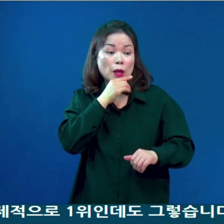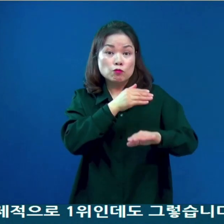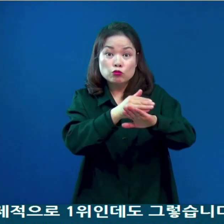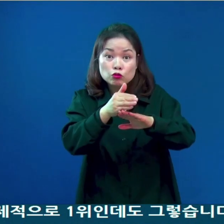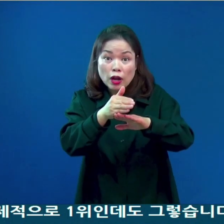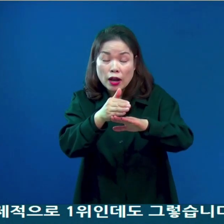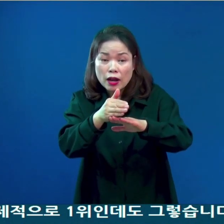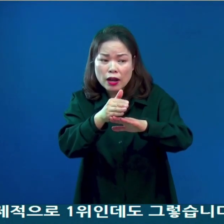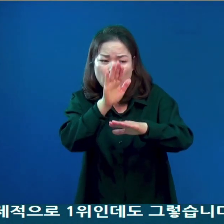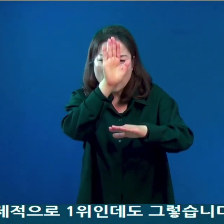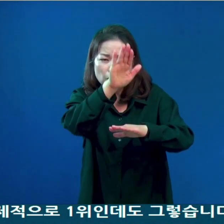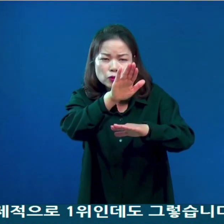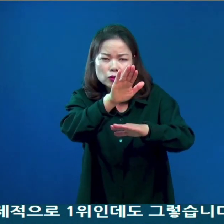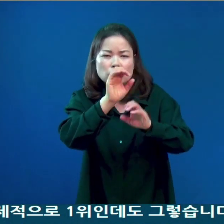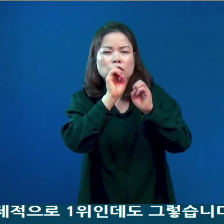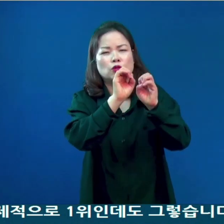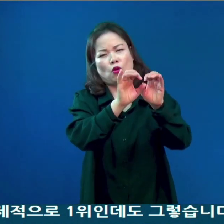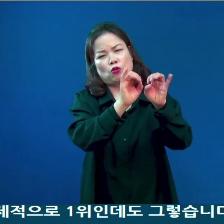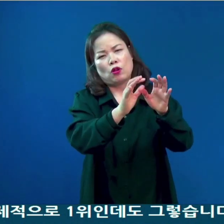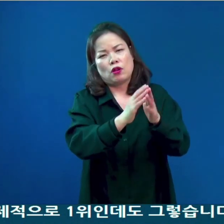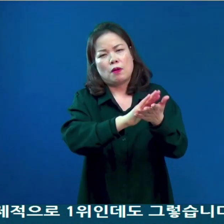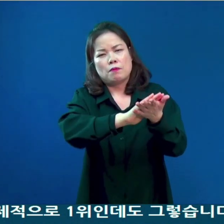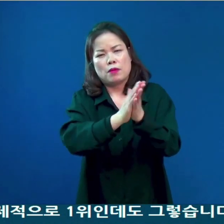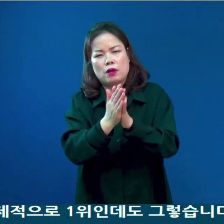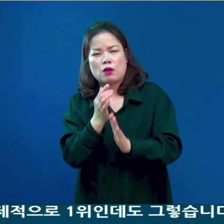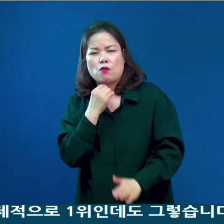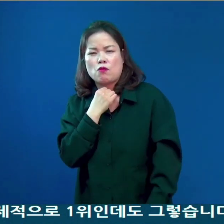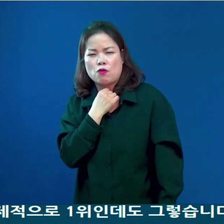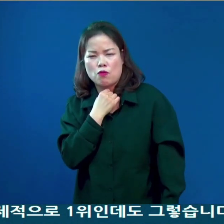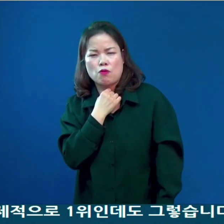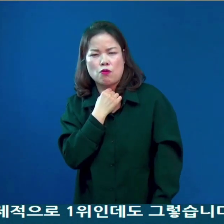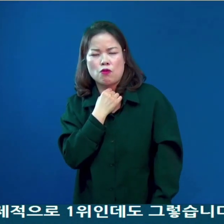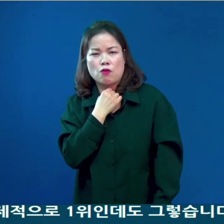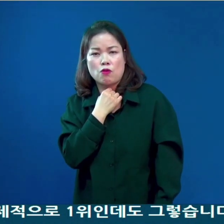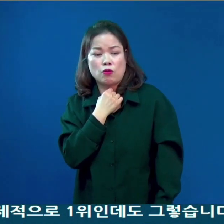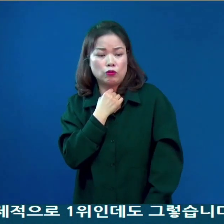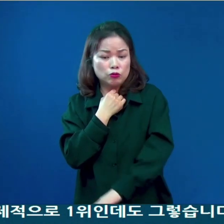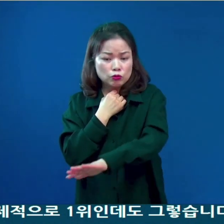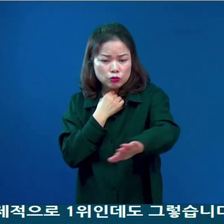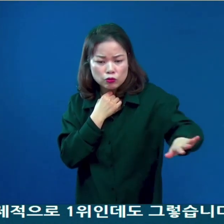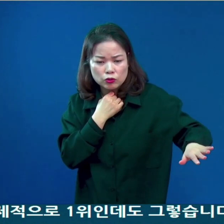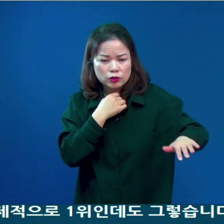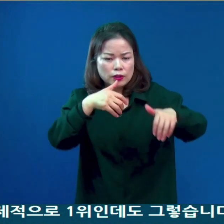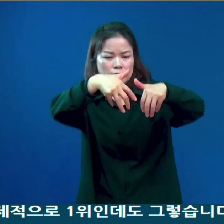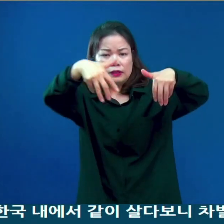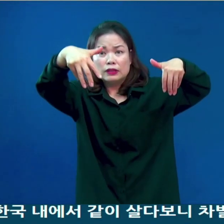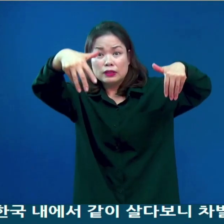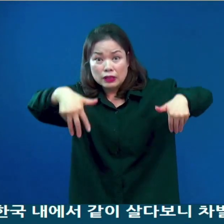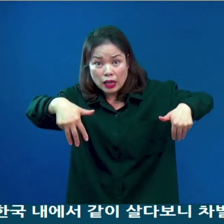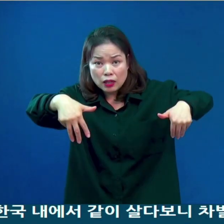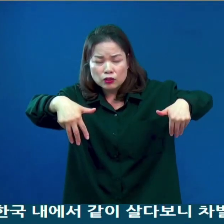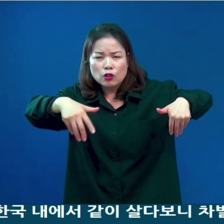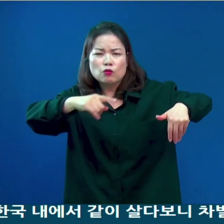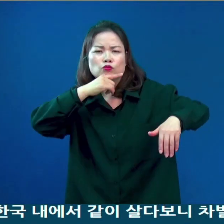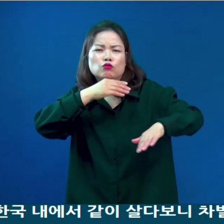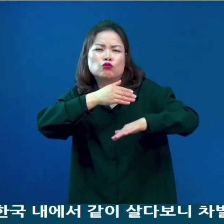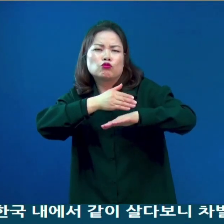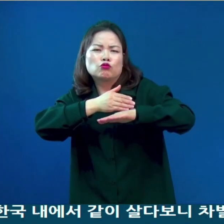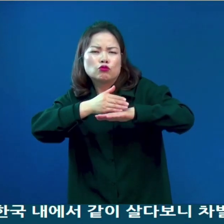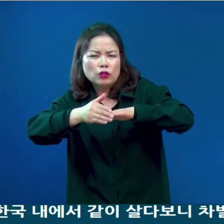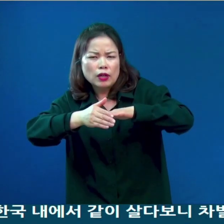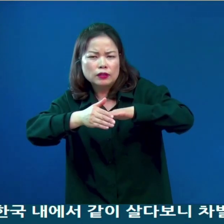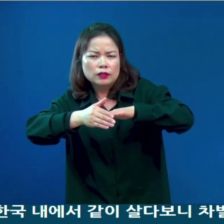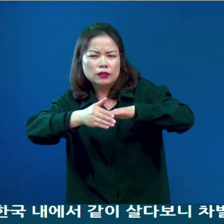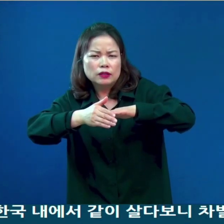북한을 우리가 앞으로 선교하고 북한이 변화되기를 원하고 있지만, 우리는 체제를 중심으로 해서 북한이 넘어져야 된다고